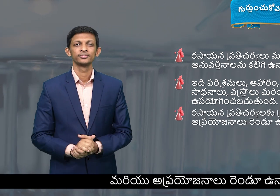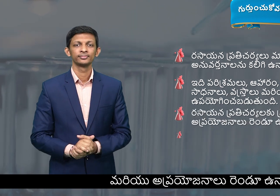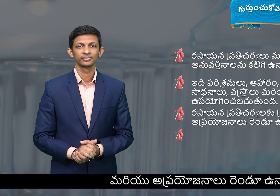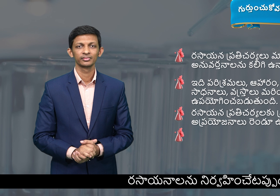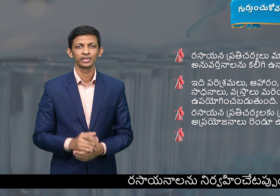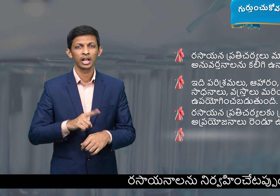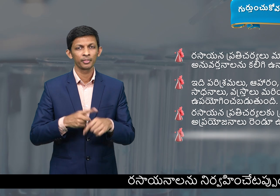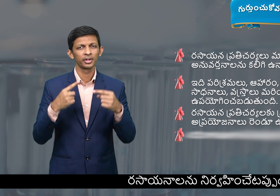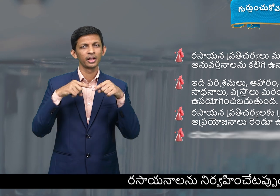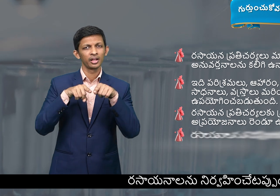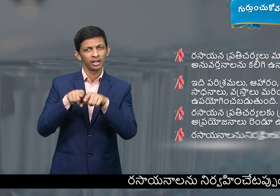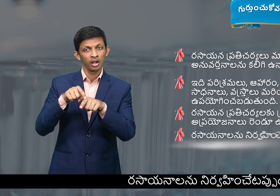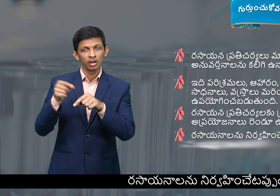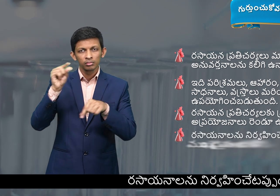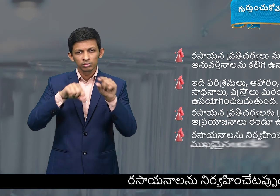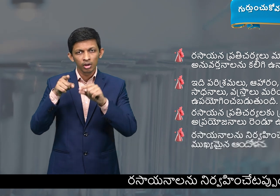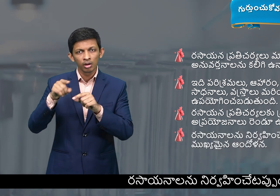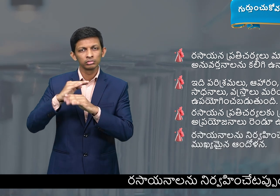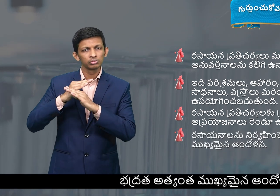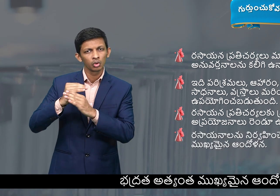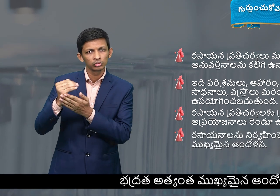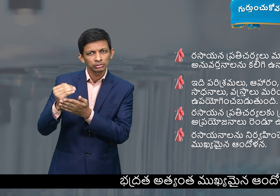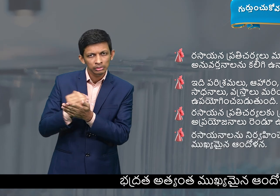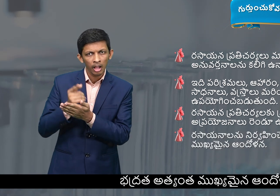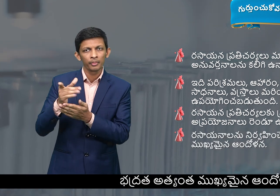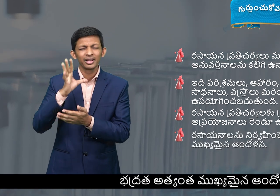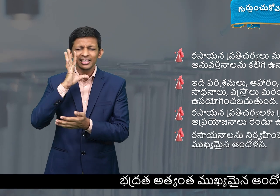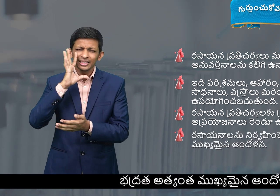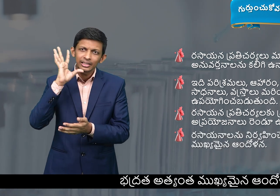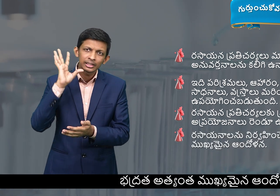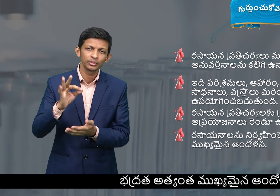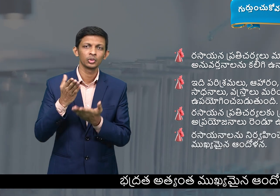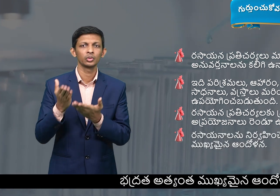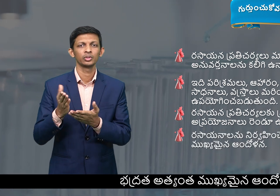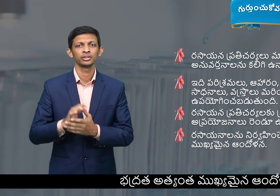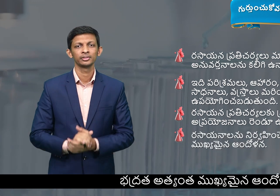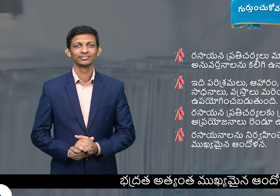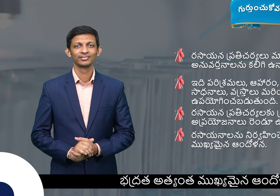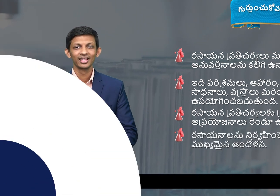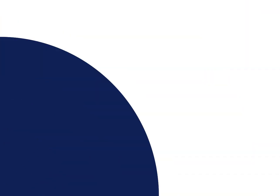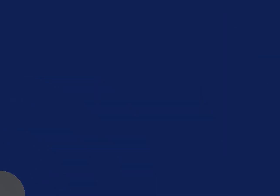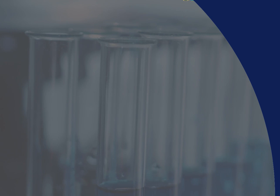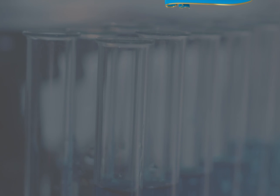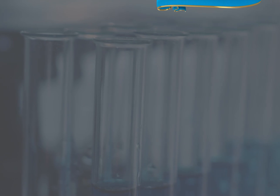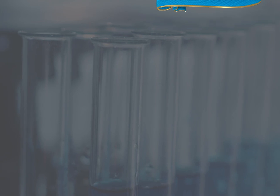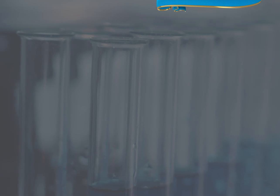ఉన్నాయి. రసాయనాలను నిర్వహించేటప్పుడు భద్రత అత్యంత ముఖ్యమైన ఆందోళన.